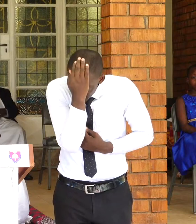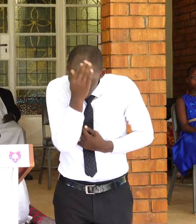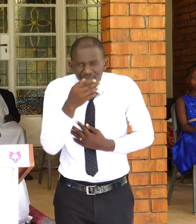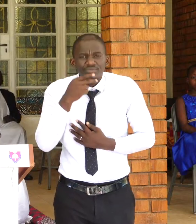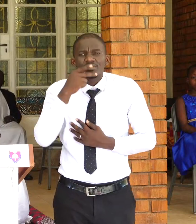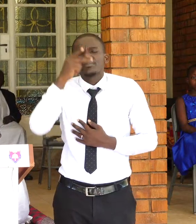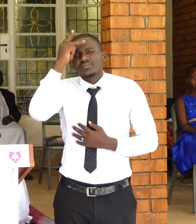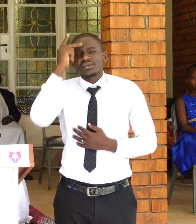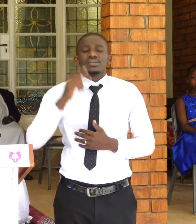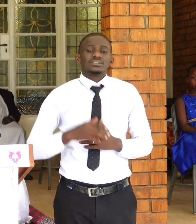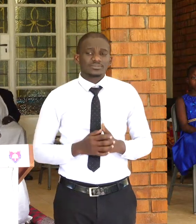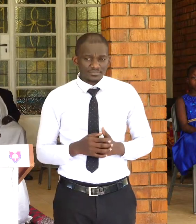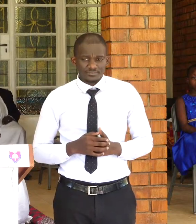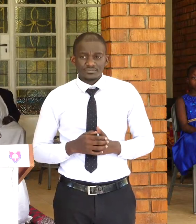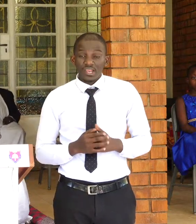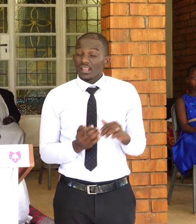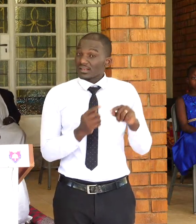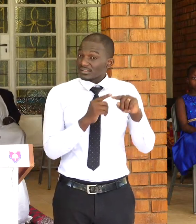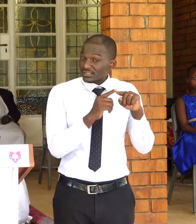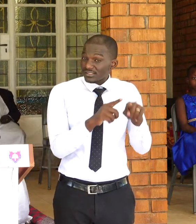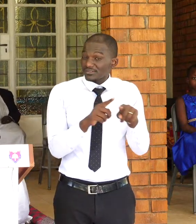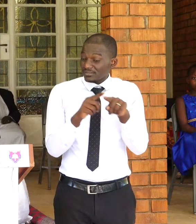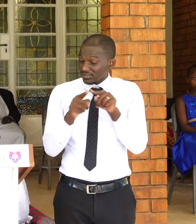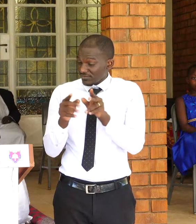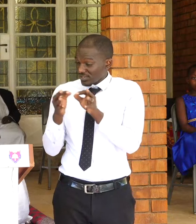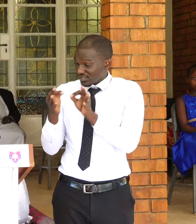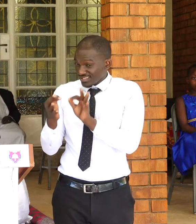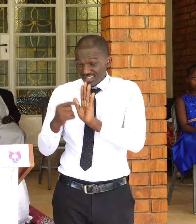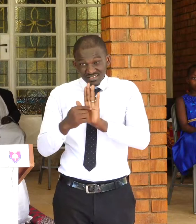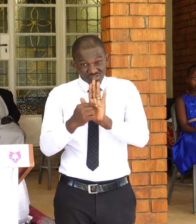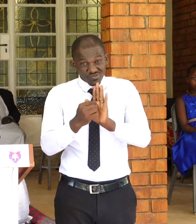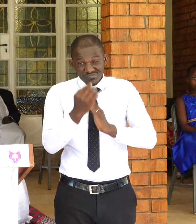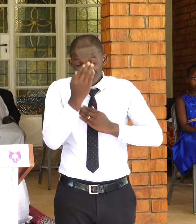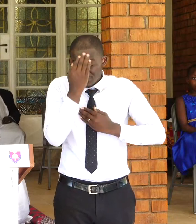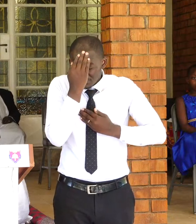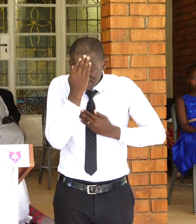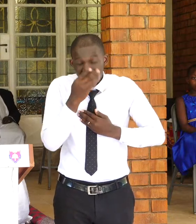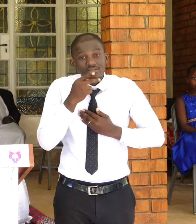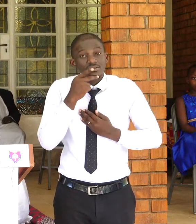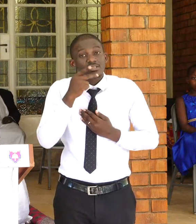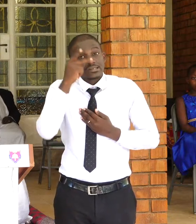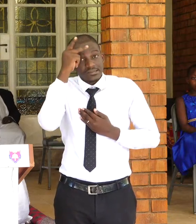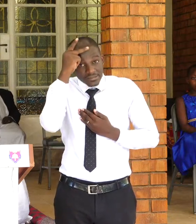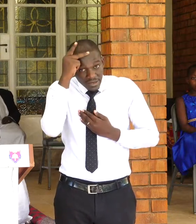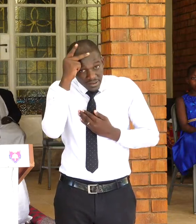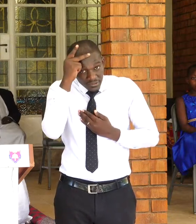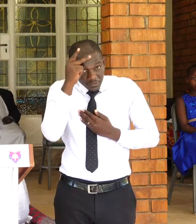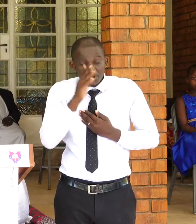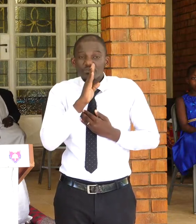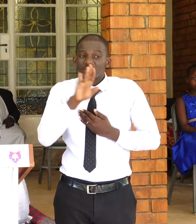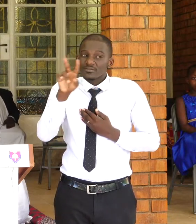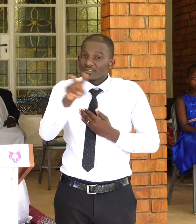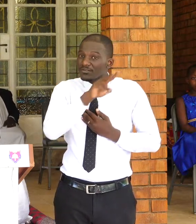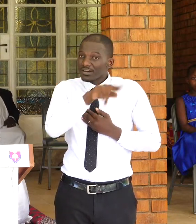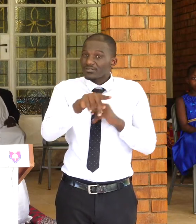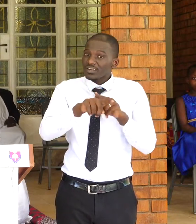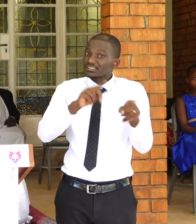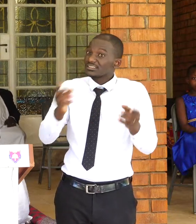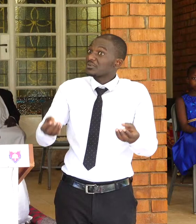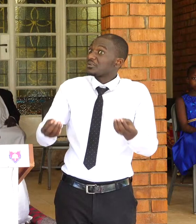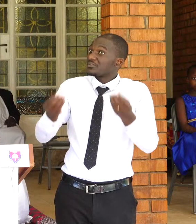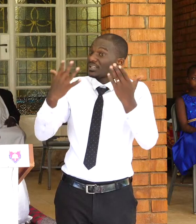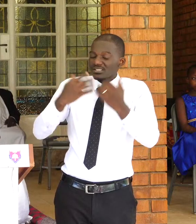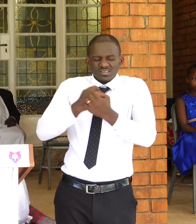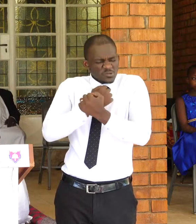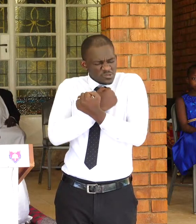bazadde bo. Ebintu ebimu ebiraga obugonvu eri bazadde bo bijja kubeera nga saddaaka ng'okyagala